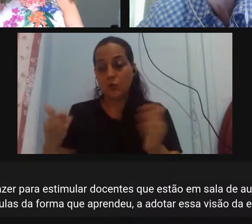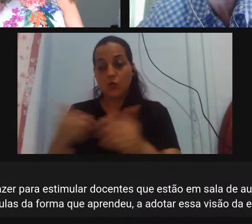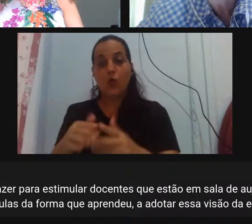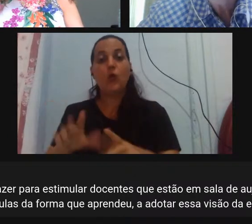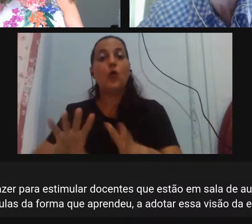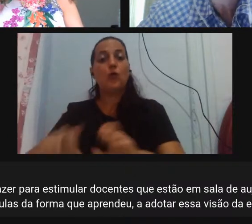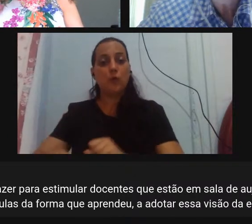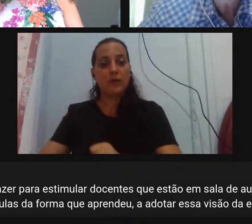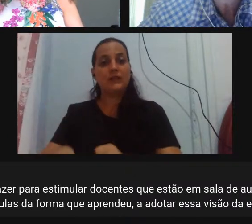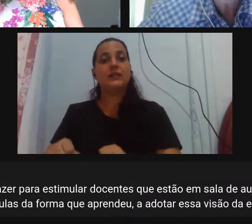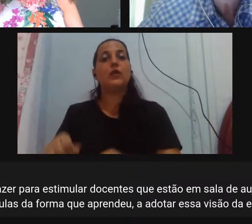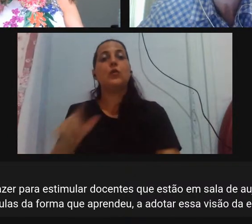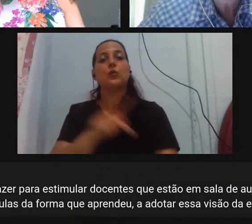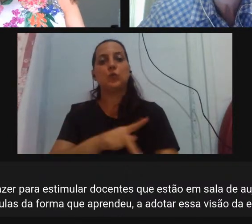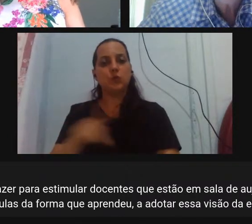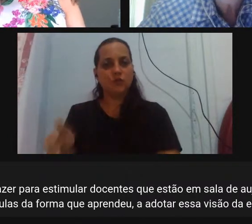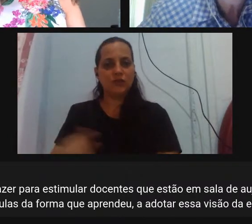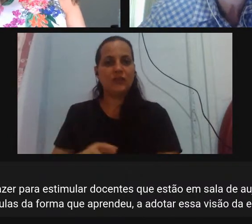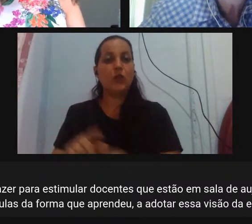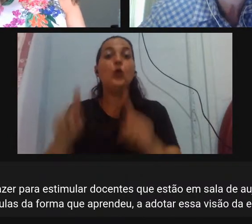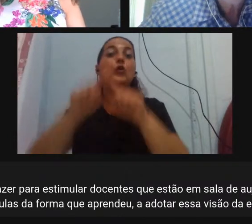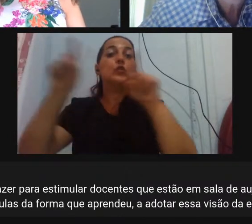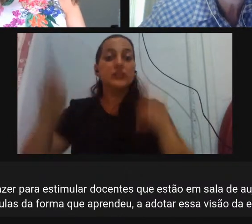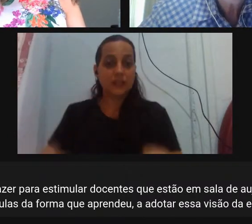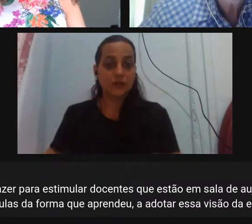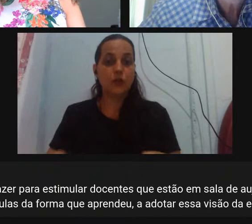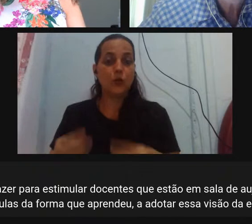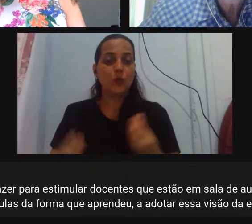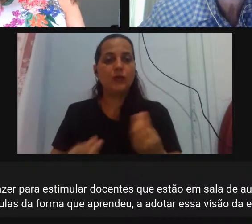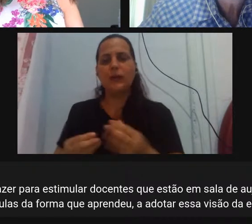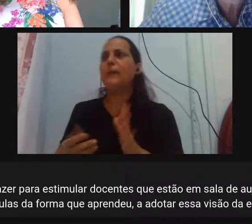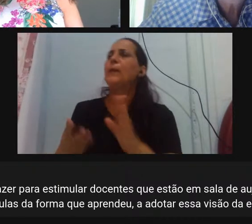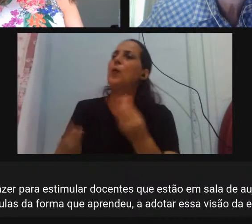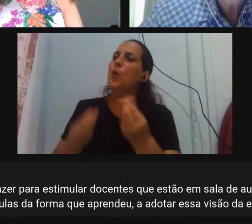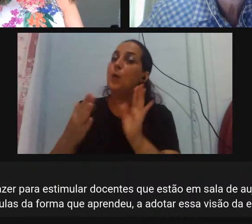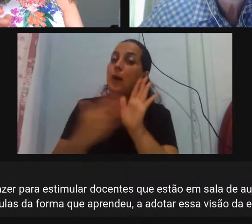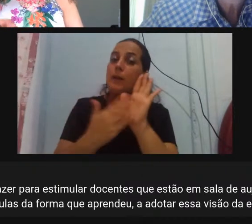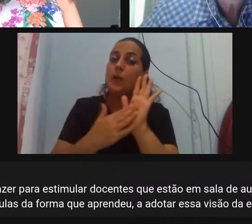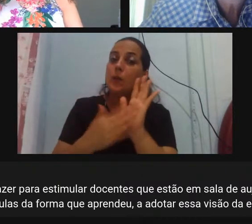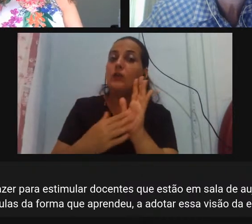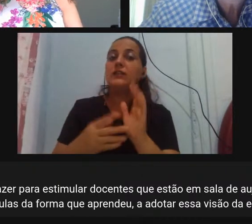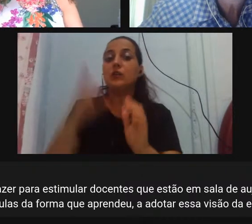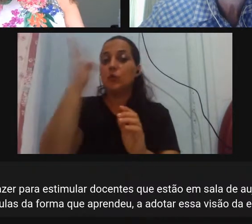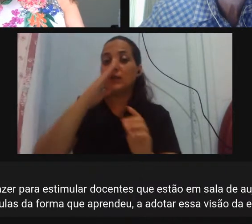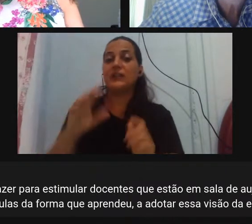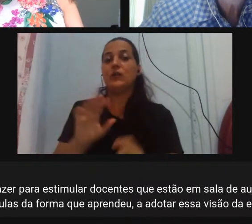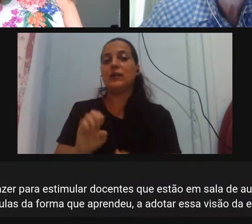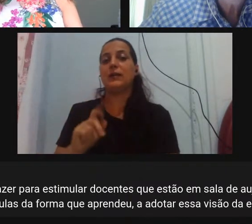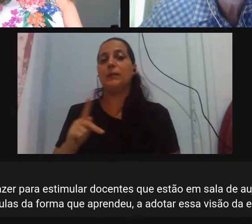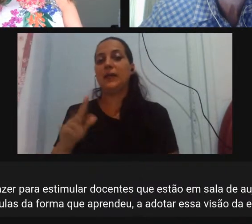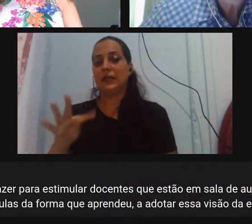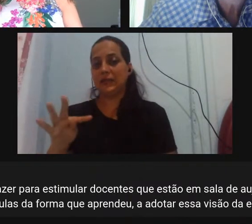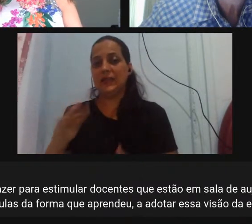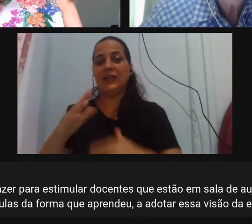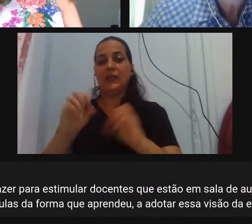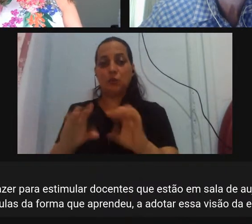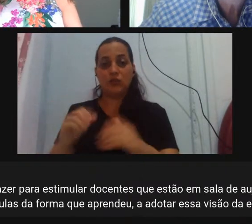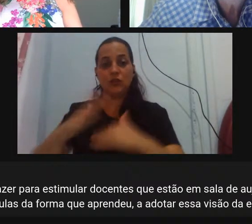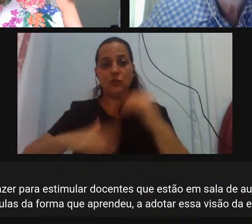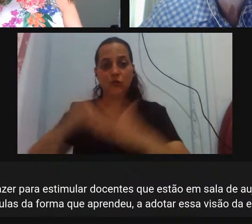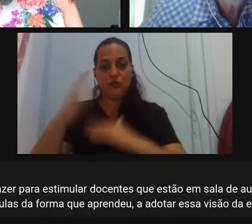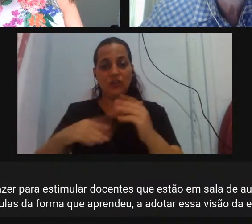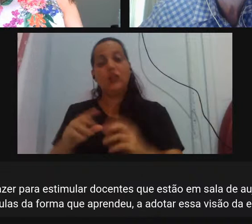grandes desafios ao desenvolvimento da proposta brasileira da EPT é a falta de formação específica